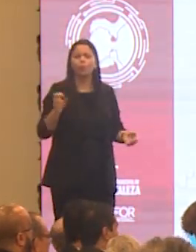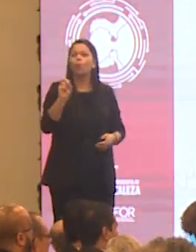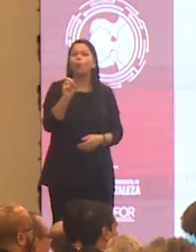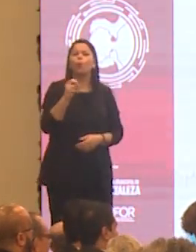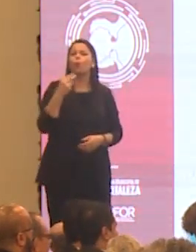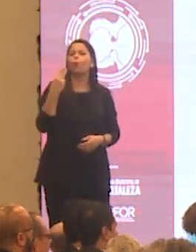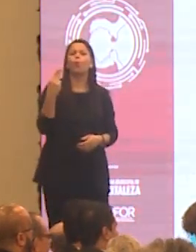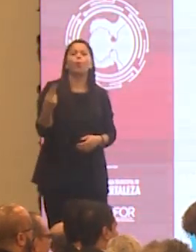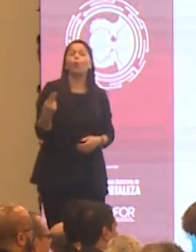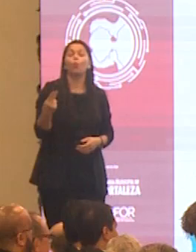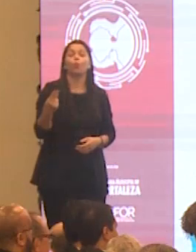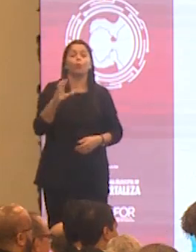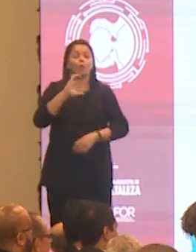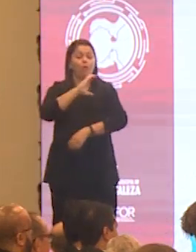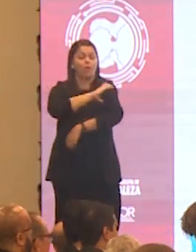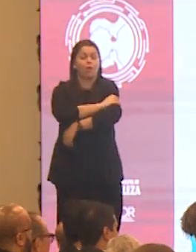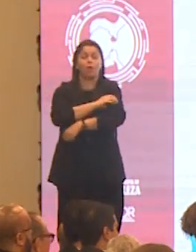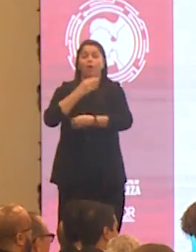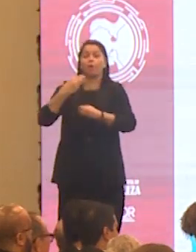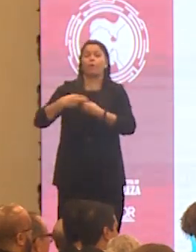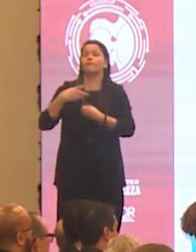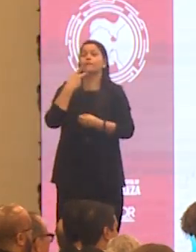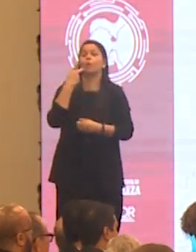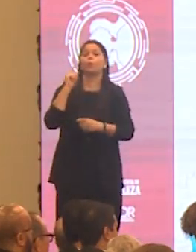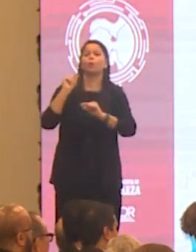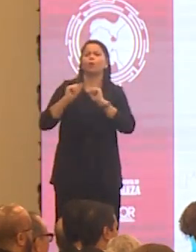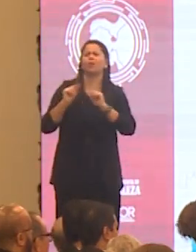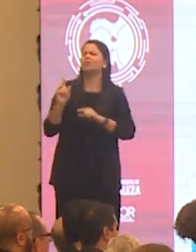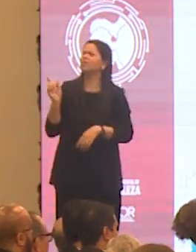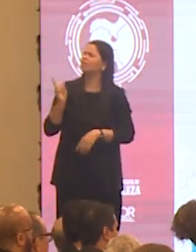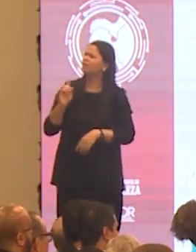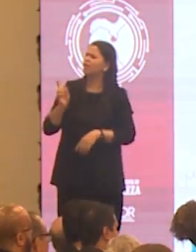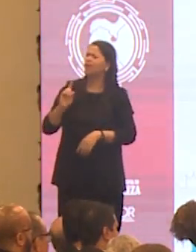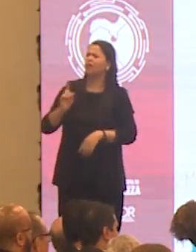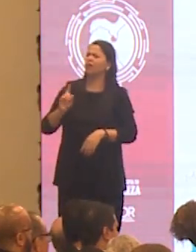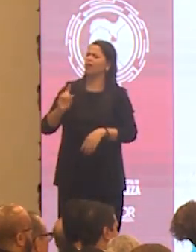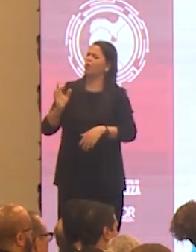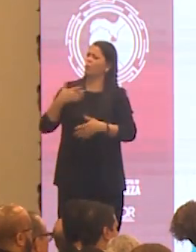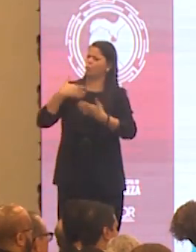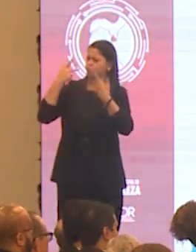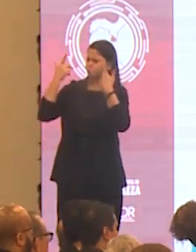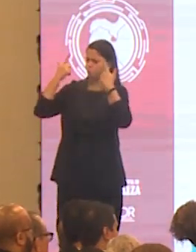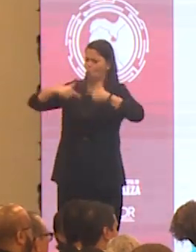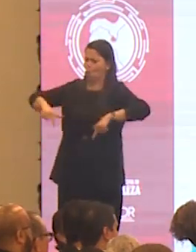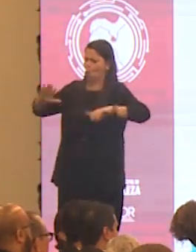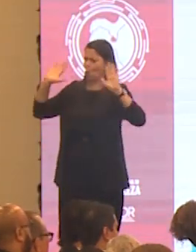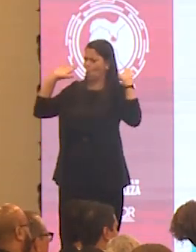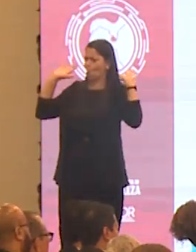Ou a guarda ia dizer assim para as pessoas, não, eu não tenho nada com isso.